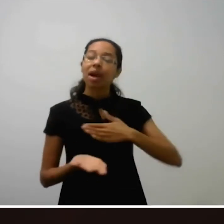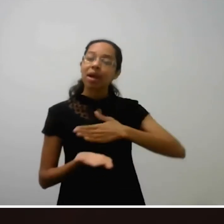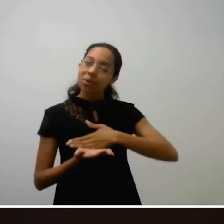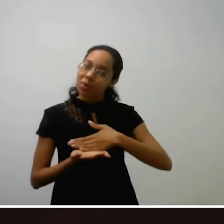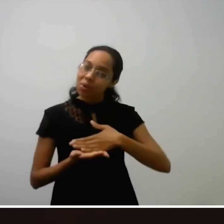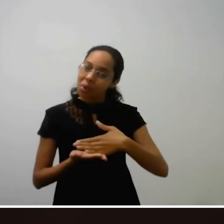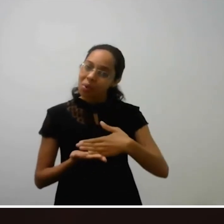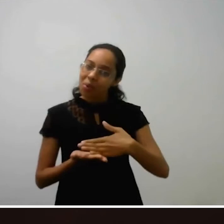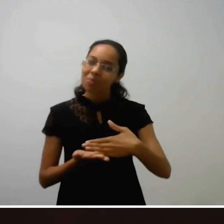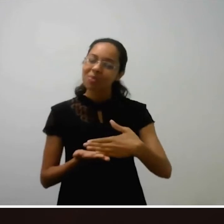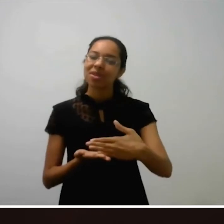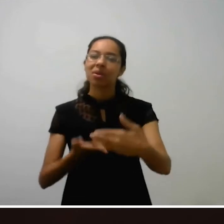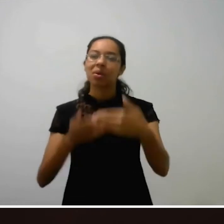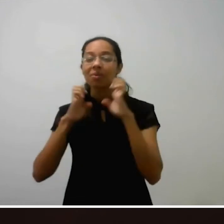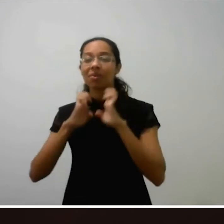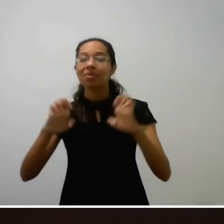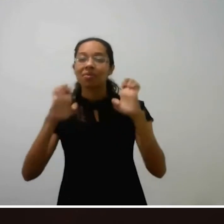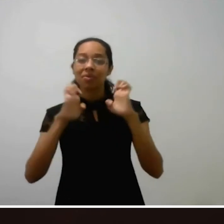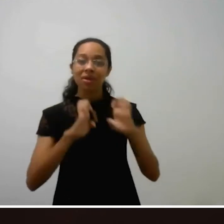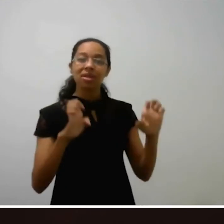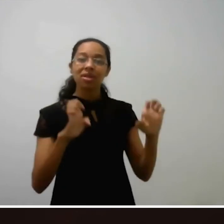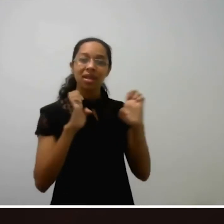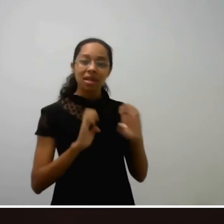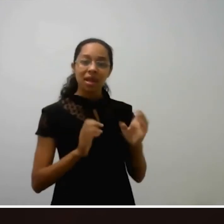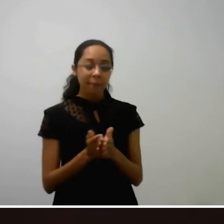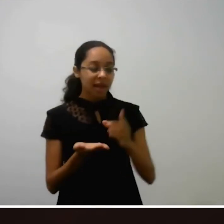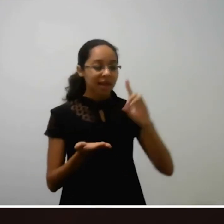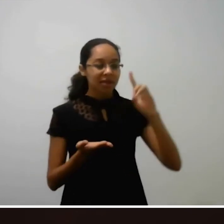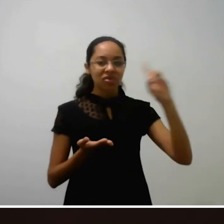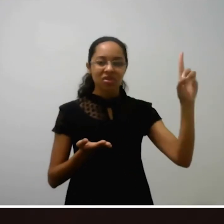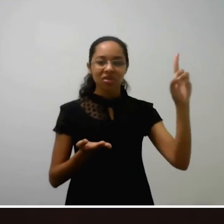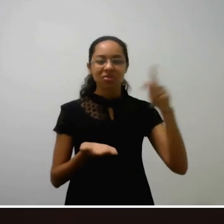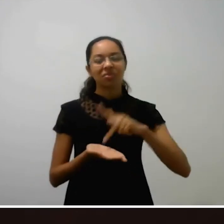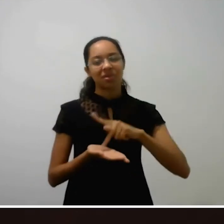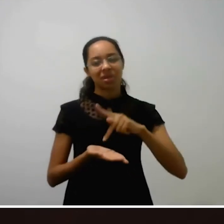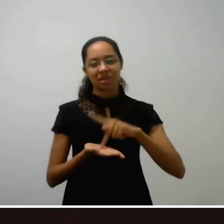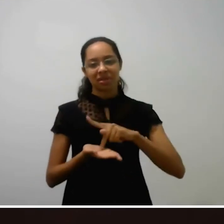o Evangelho com a palavra de Deus.